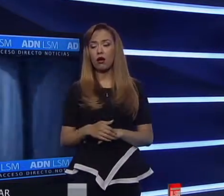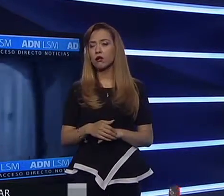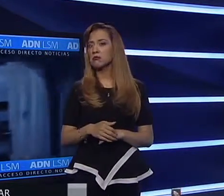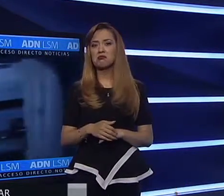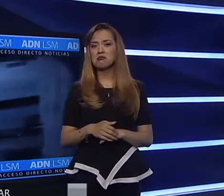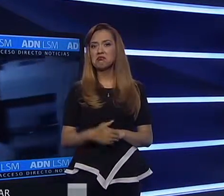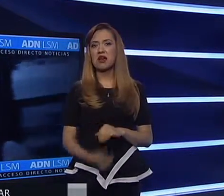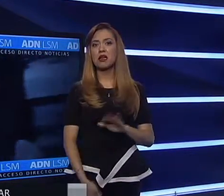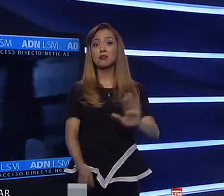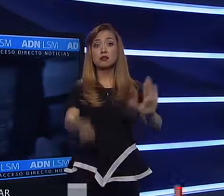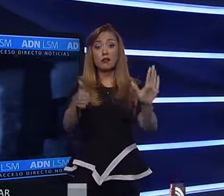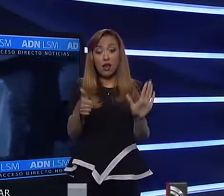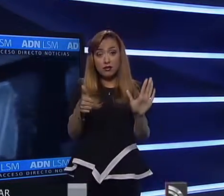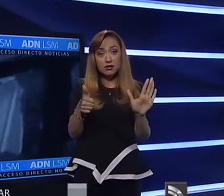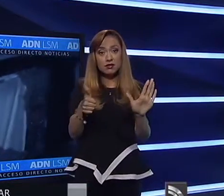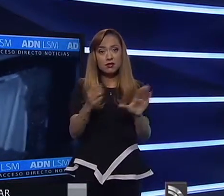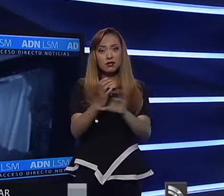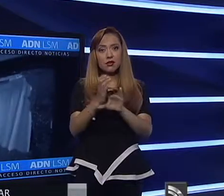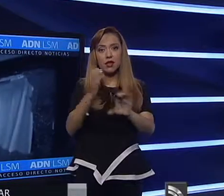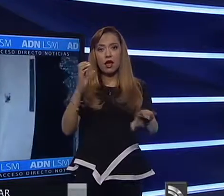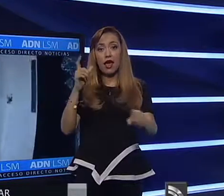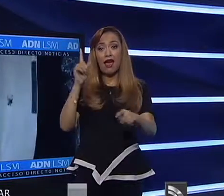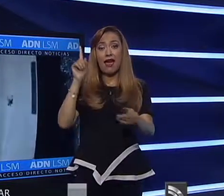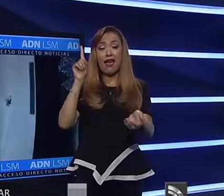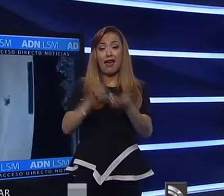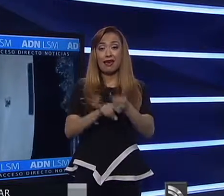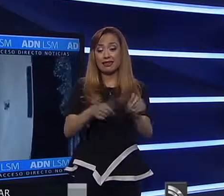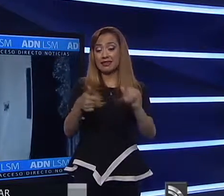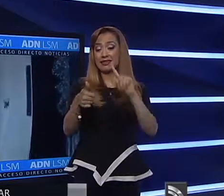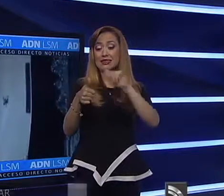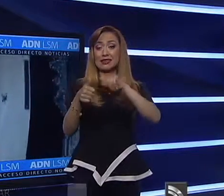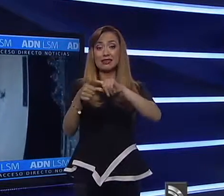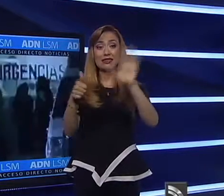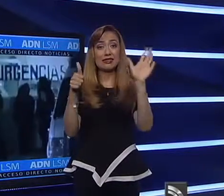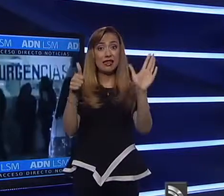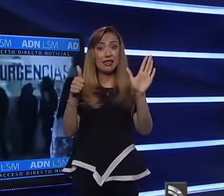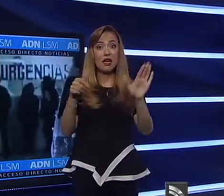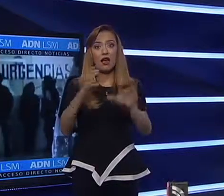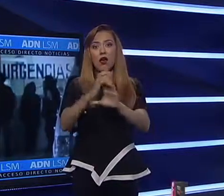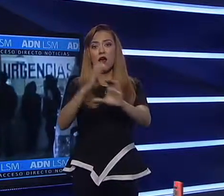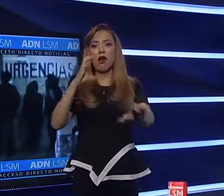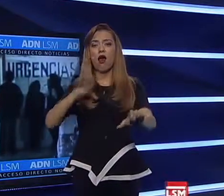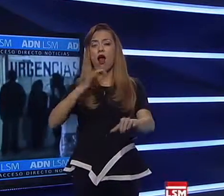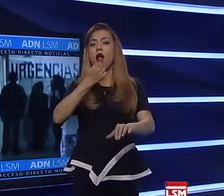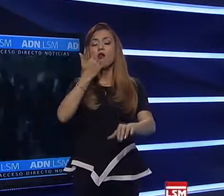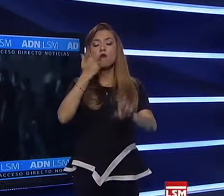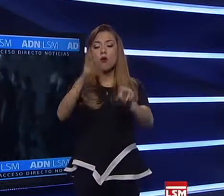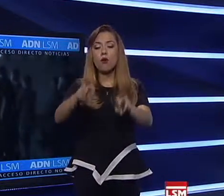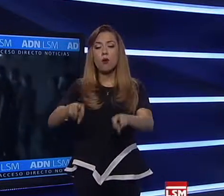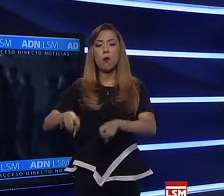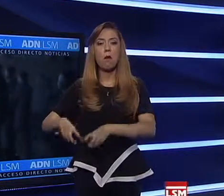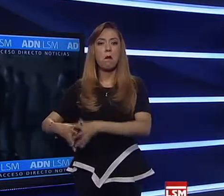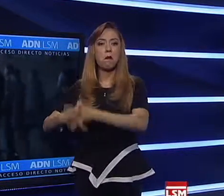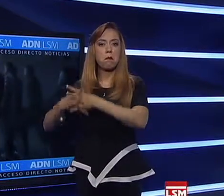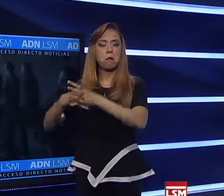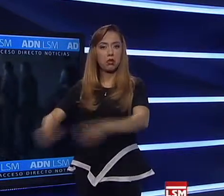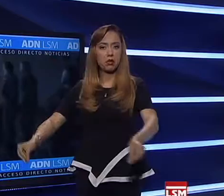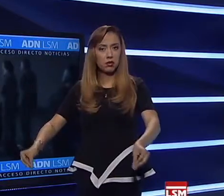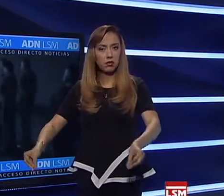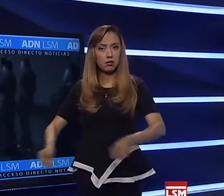vehículo en el que viajaban los estudiantes normalistas desaparecidos. En la jornada de análisis participaron padres de